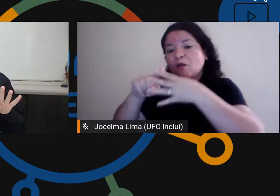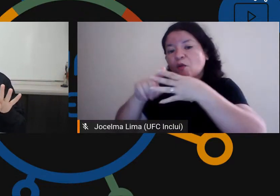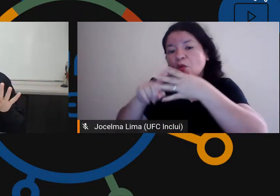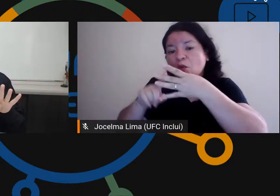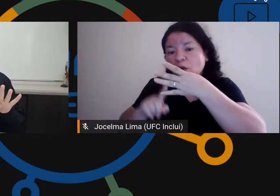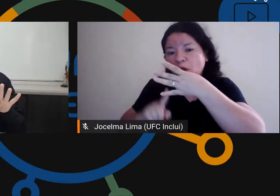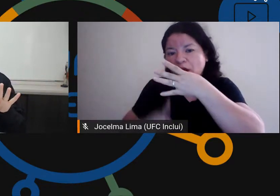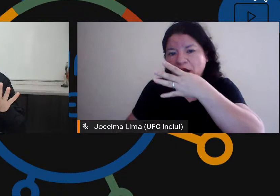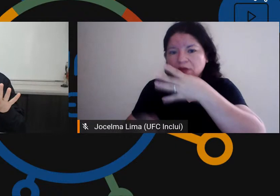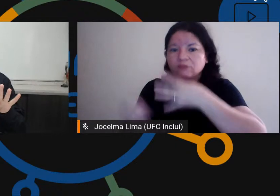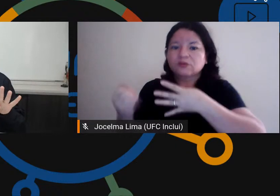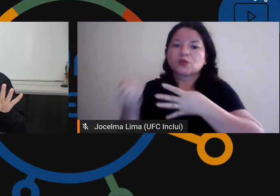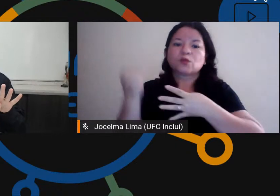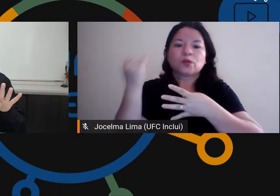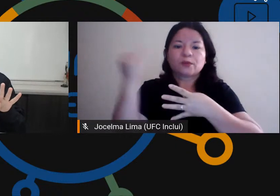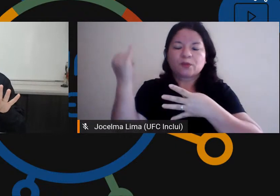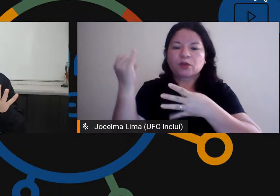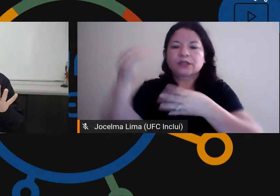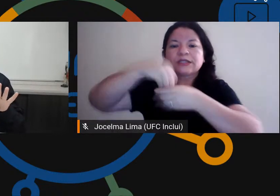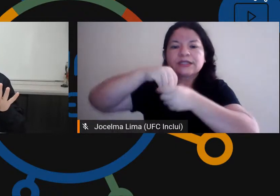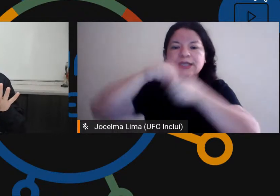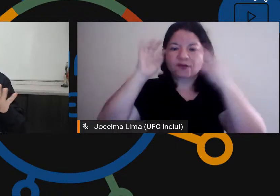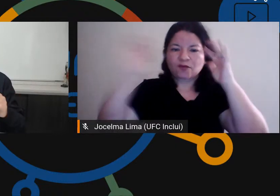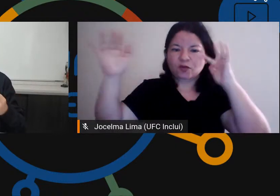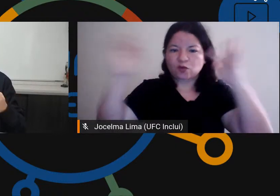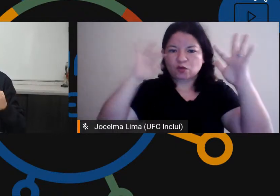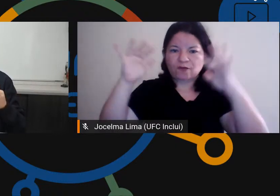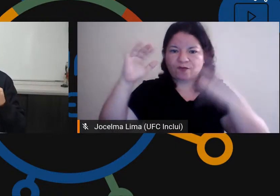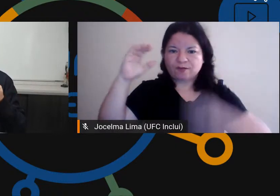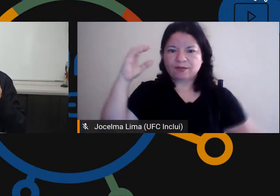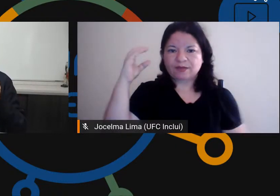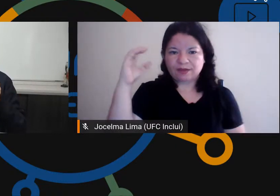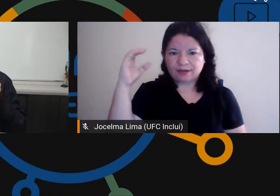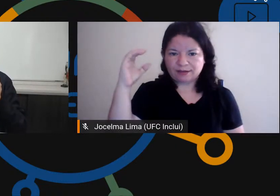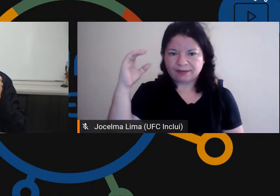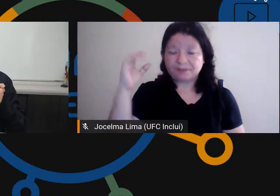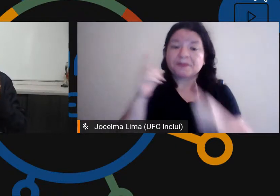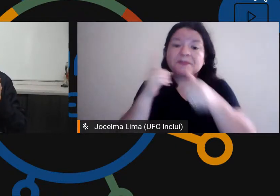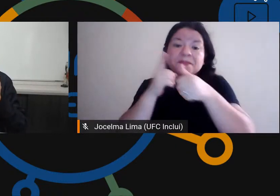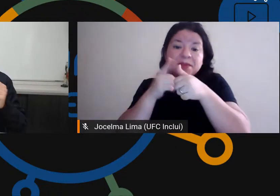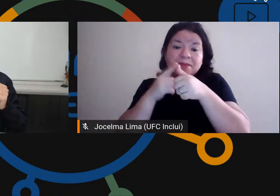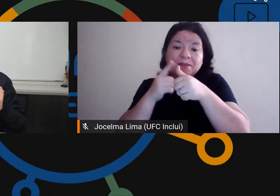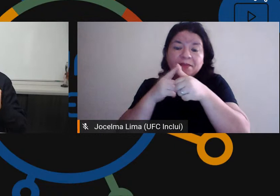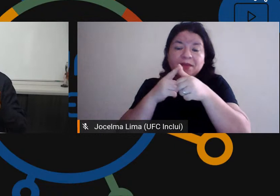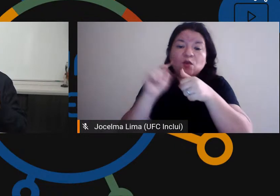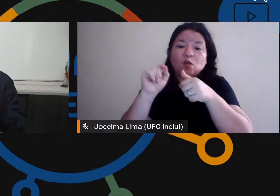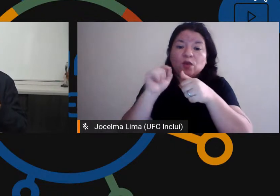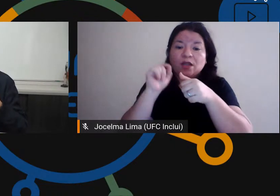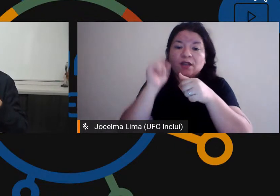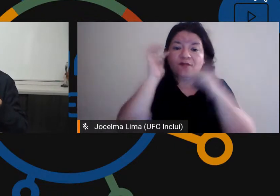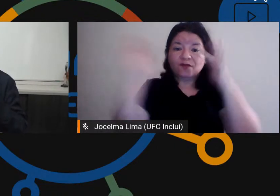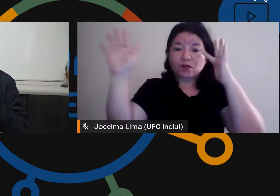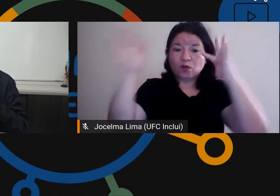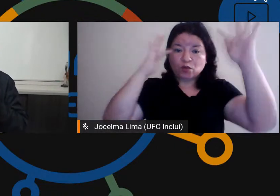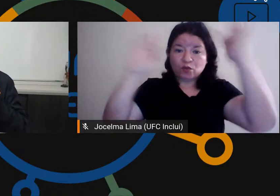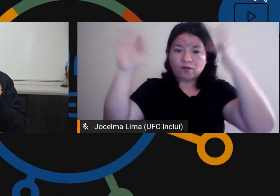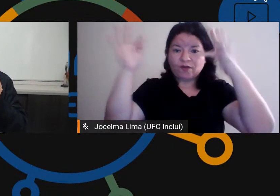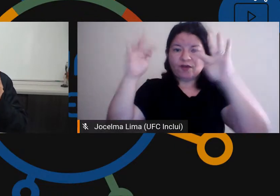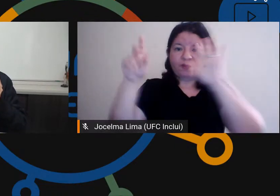são fundamentais na filosofia para a ciência. Um é a própria filosofia da ciência. O outro